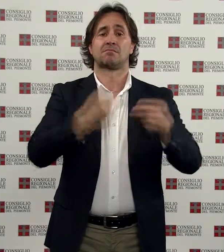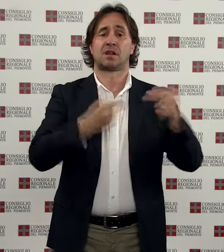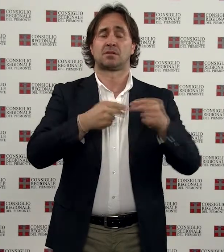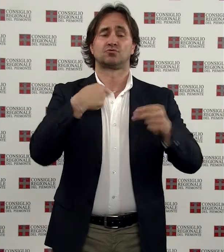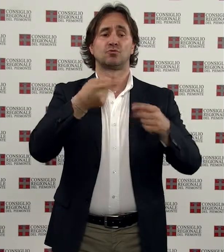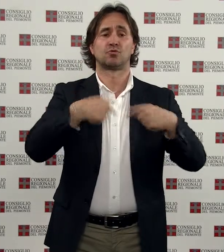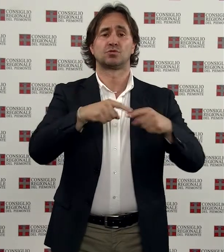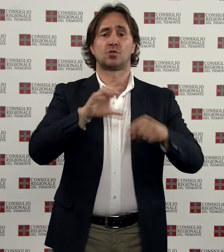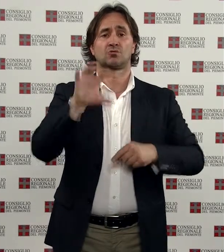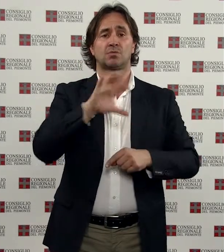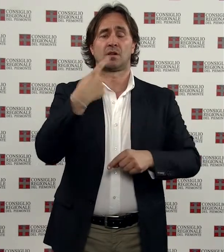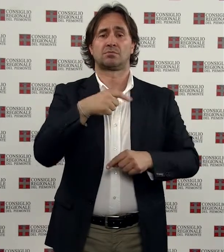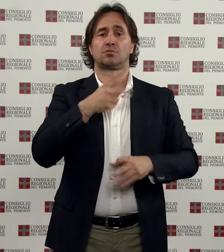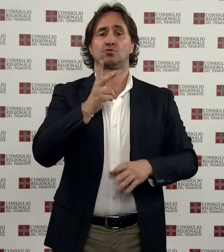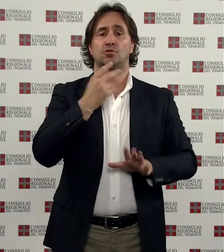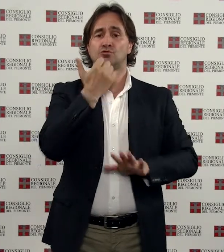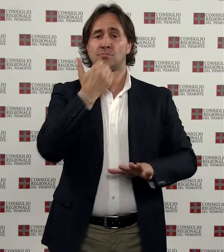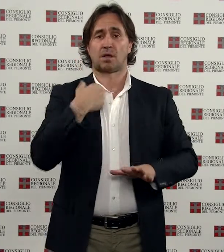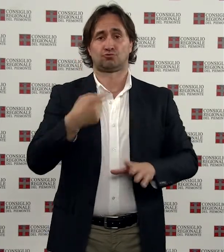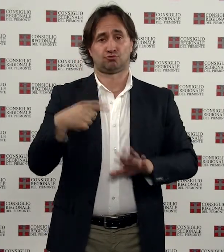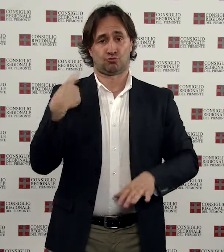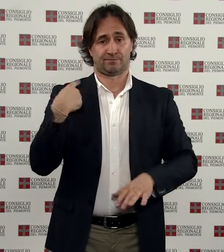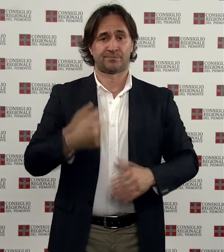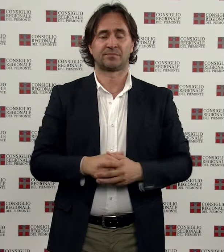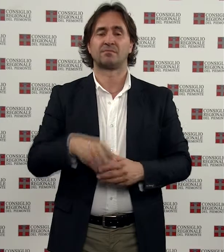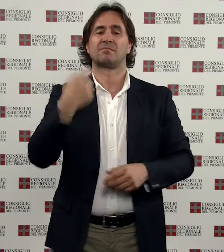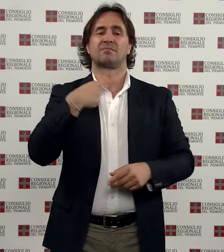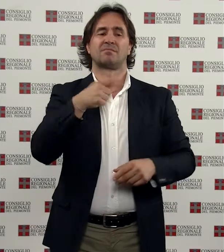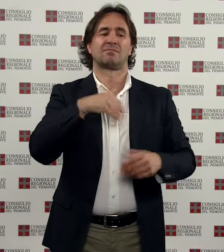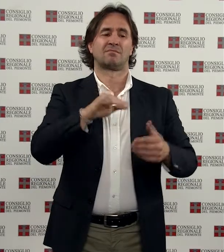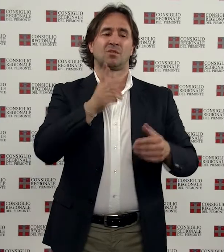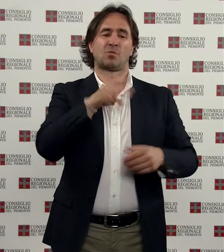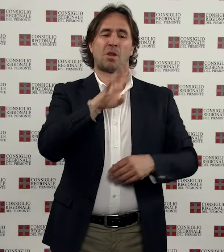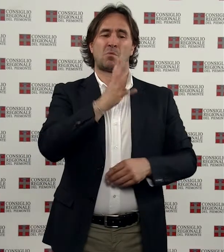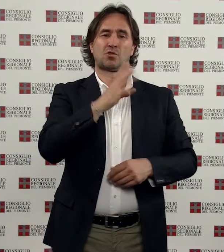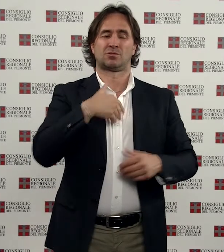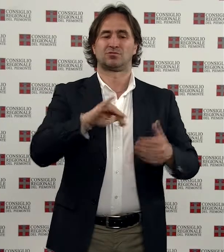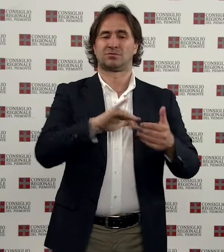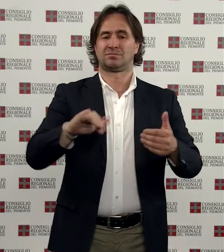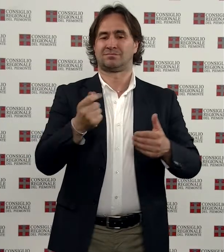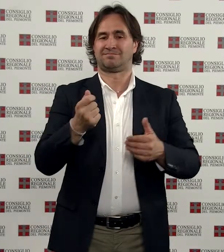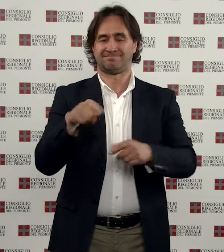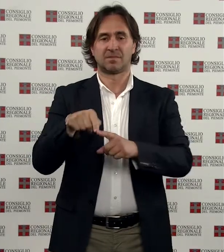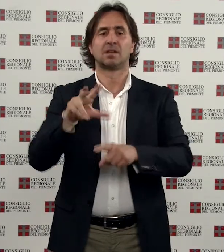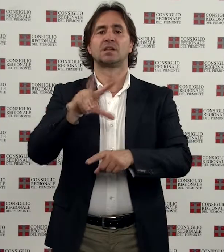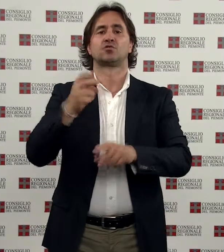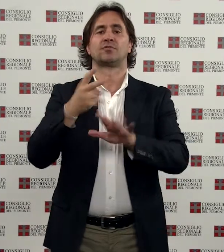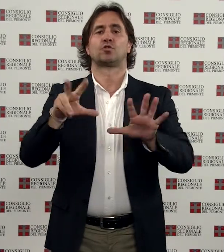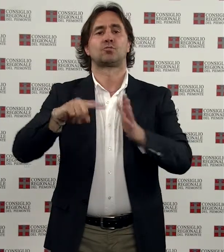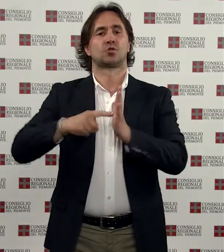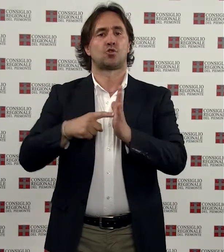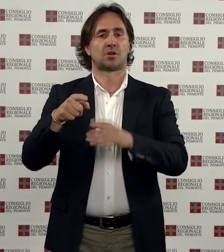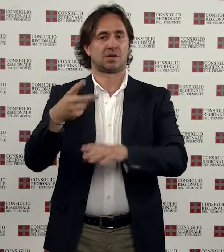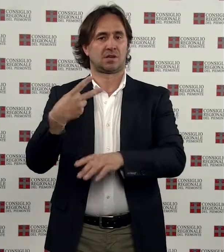regionale nella seduta del 12 maggio. Il disavanzo finanziario presunto 2014 risulta di 328 milioni di euro e